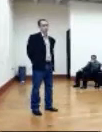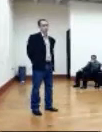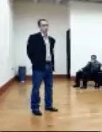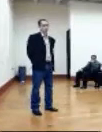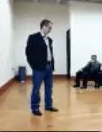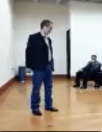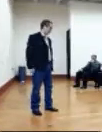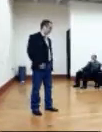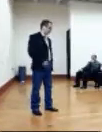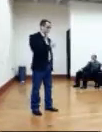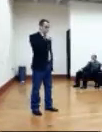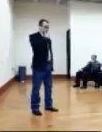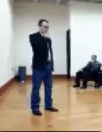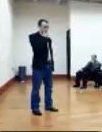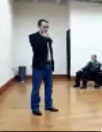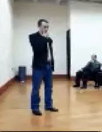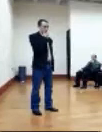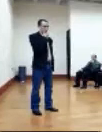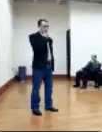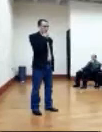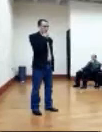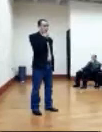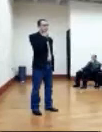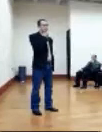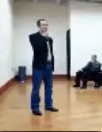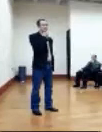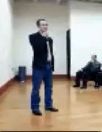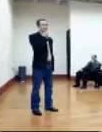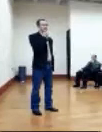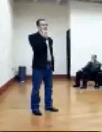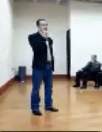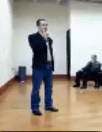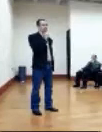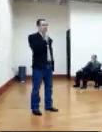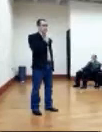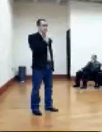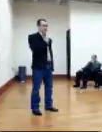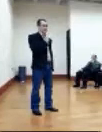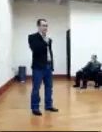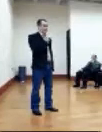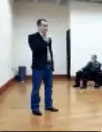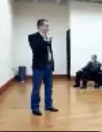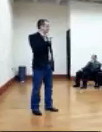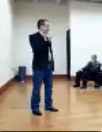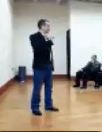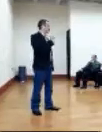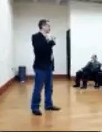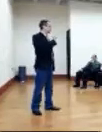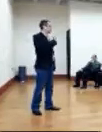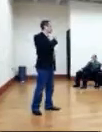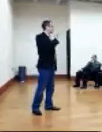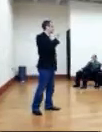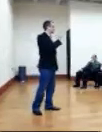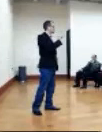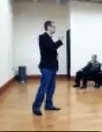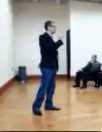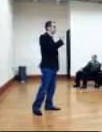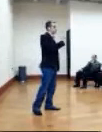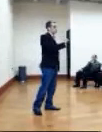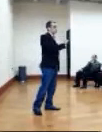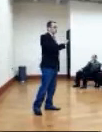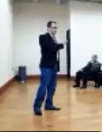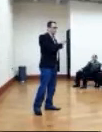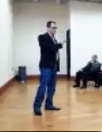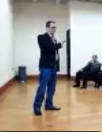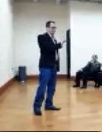poder comunicarnos de una mejor forma con ellos? Definitivamente sí, con una advertencia. Considérenlo como